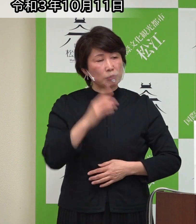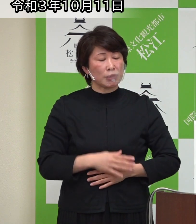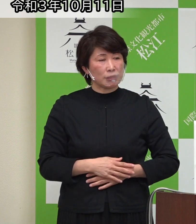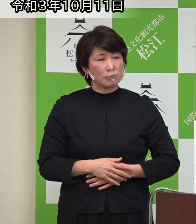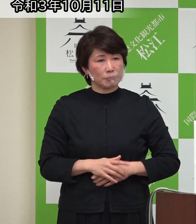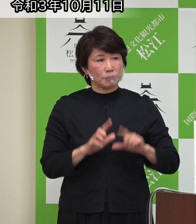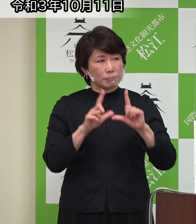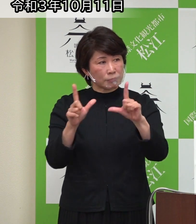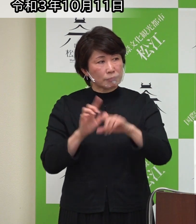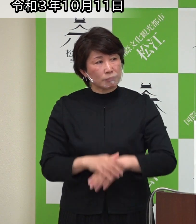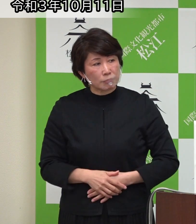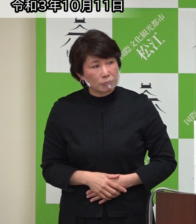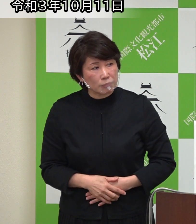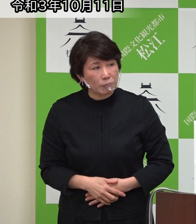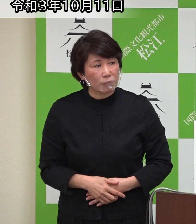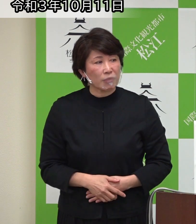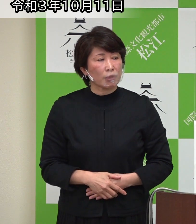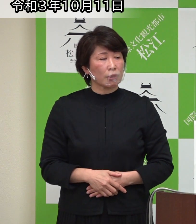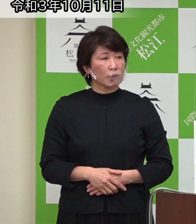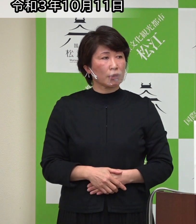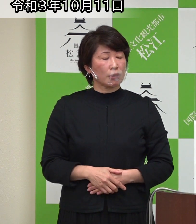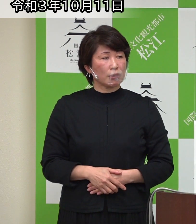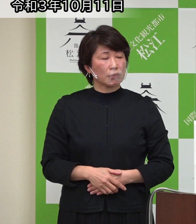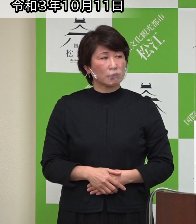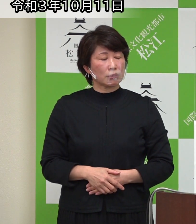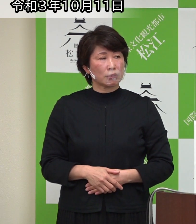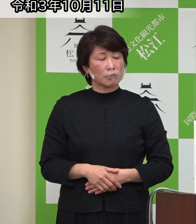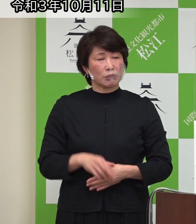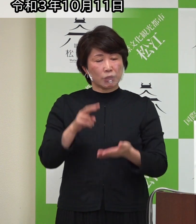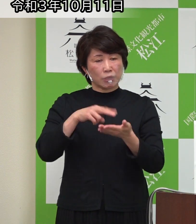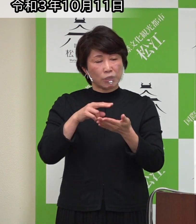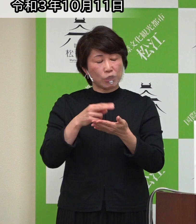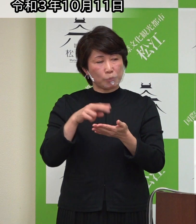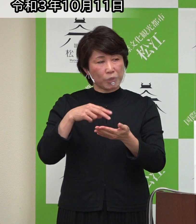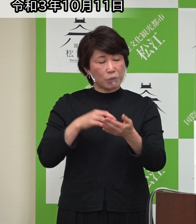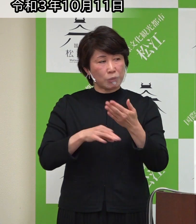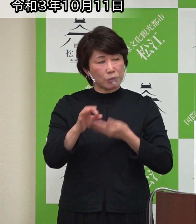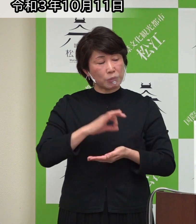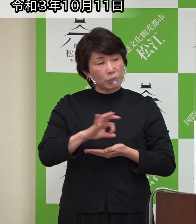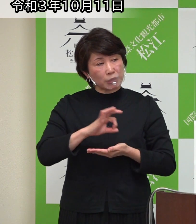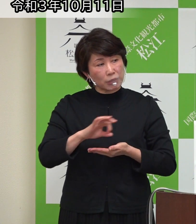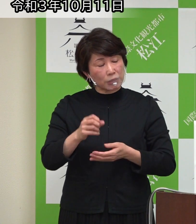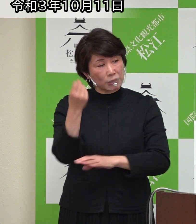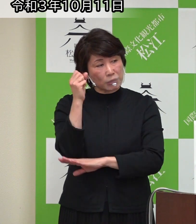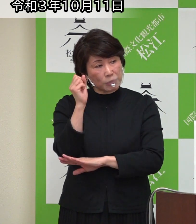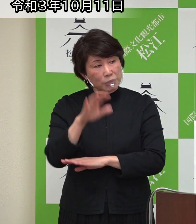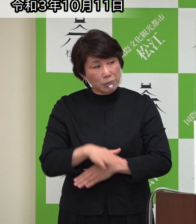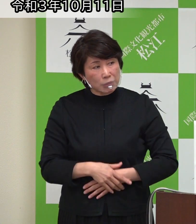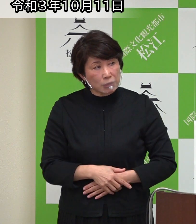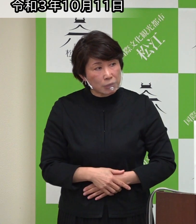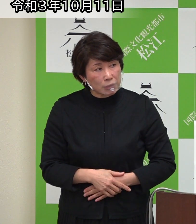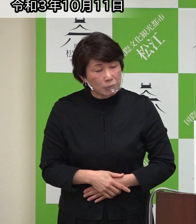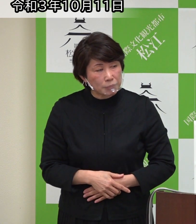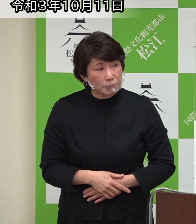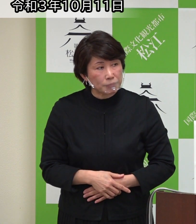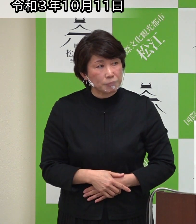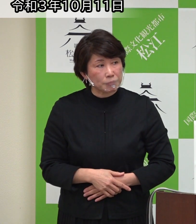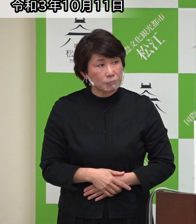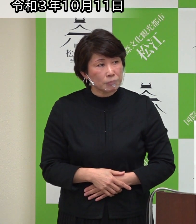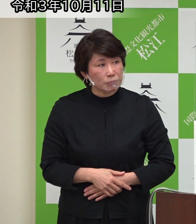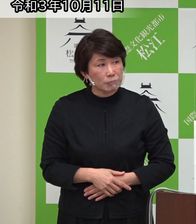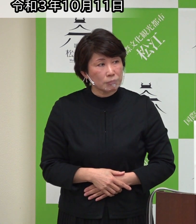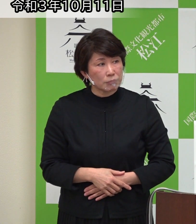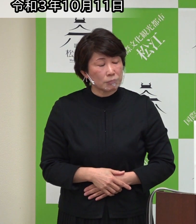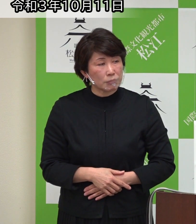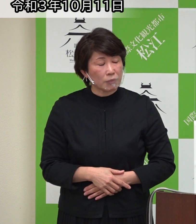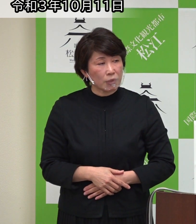さん挙げてらっしゃいました。 読売新聞の坂と言います、よろしくお願いします。辛坊さん若干被るんですけれども、あの